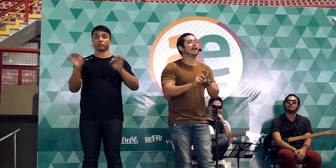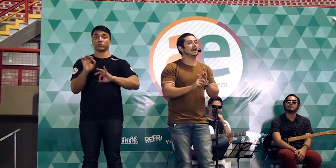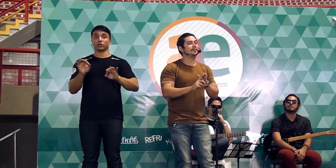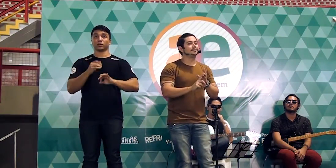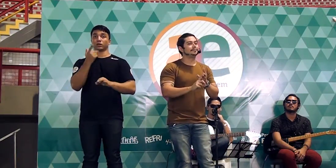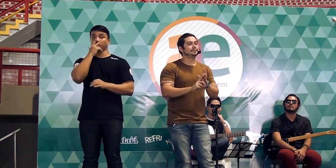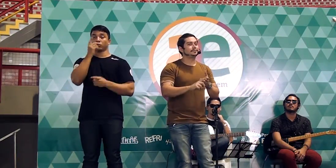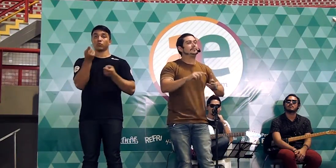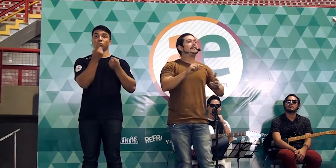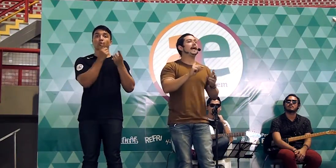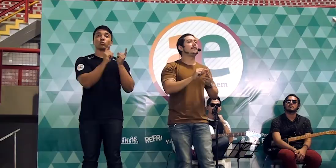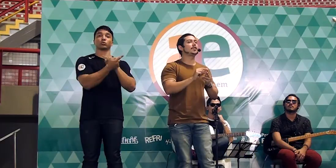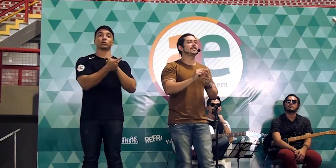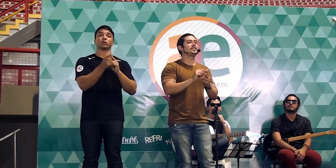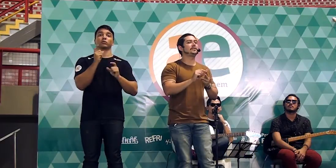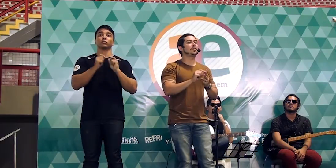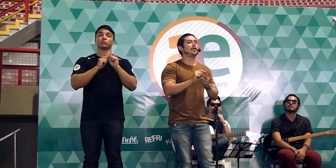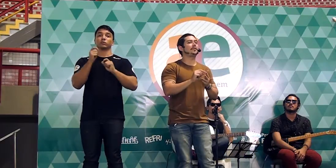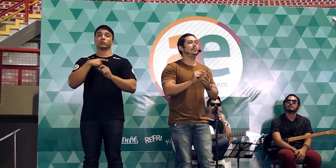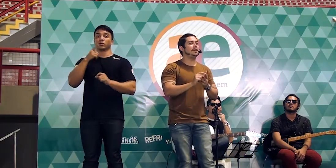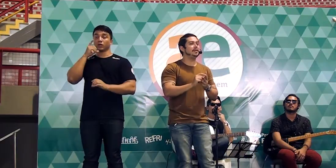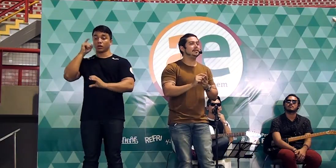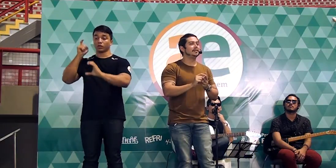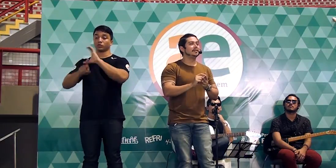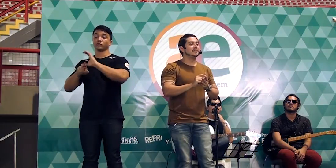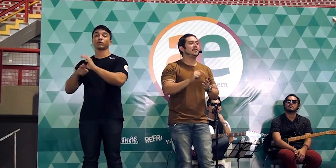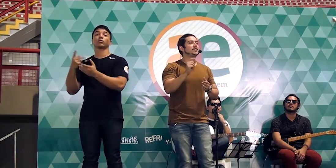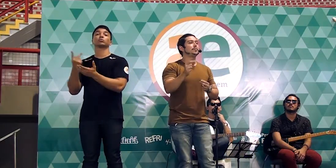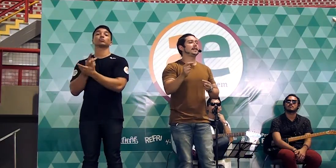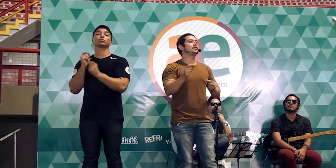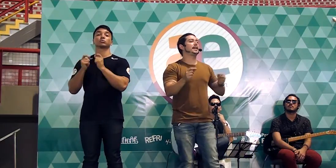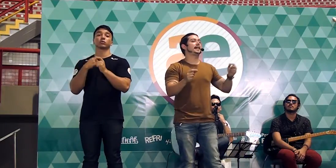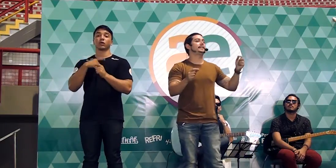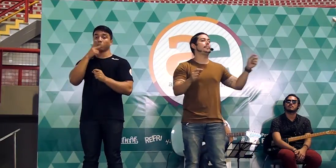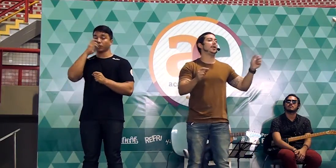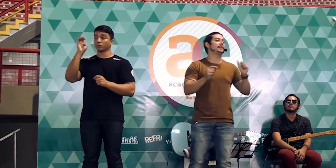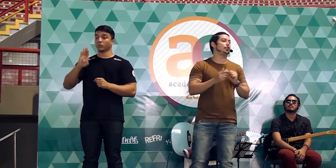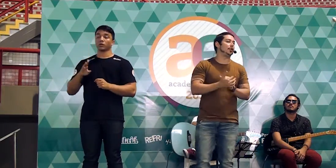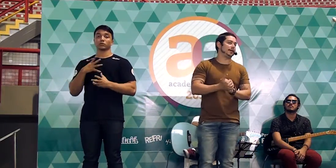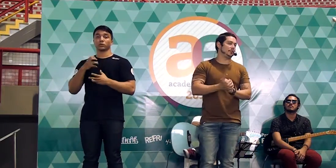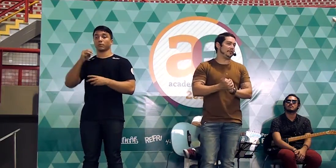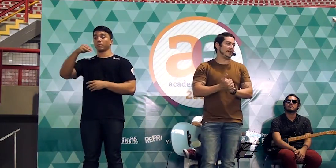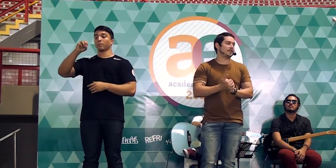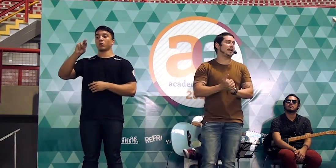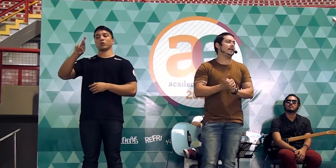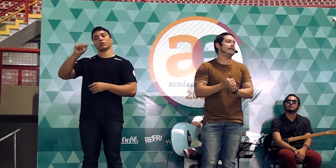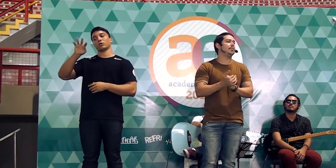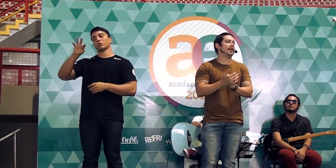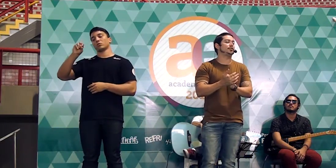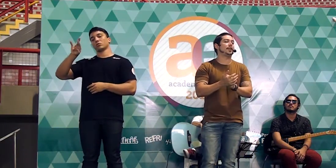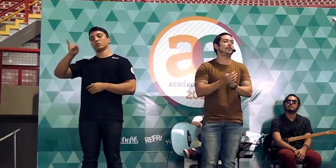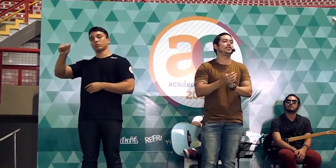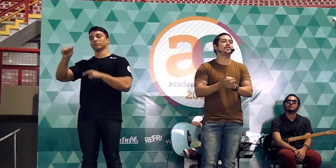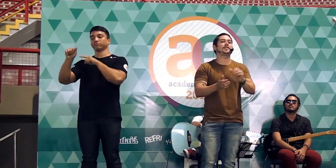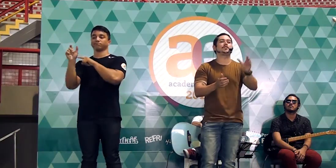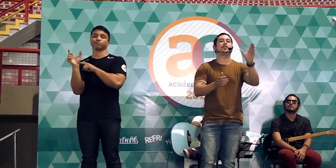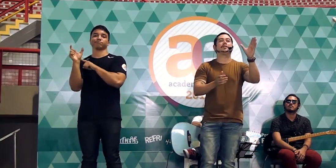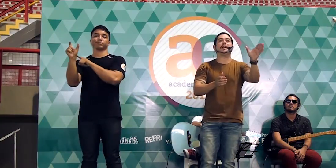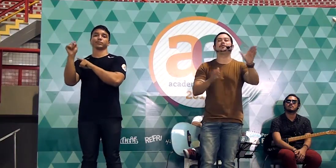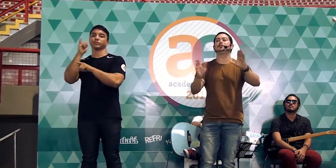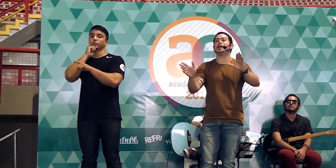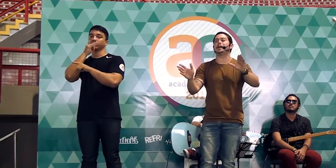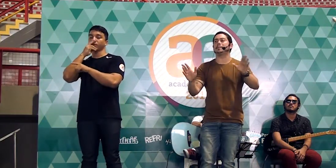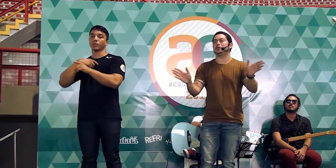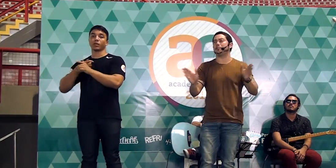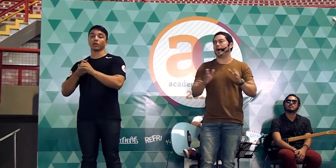o contrário. A nossa dívida com o FMI fez o Brasil decretar moratória no governo Sarney. Moratória é quando a gente diz assim,